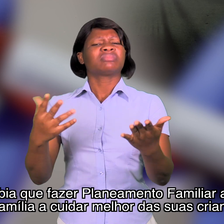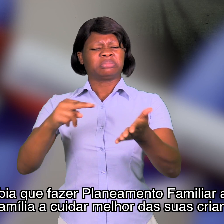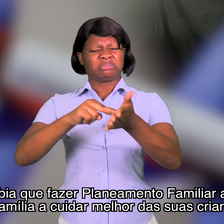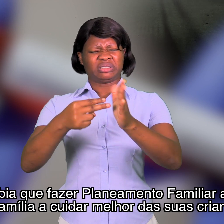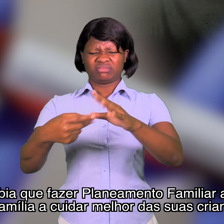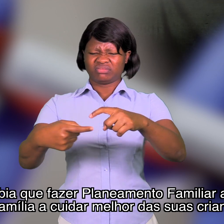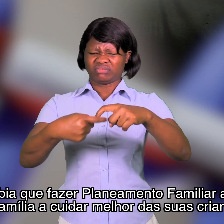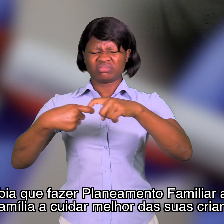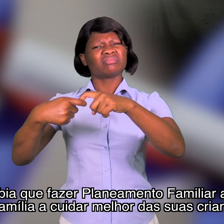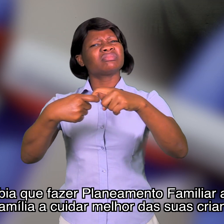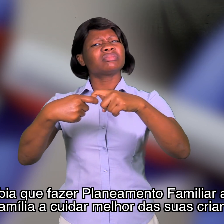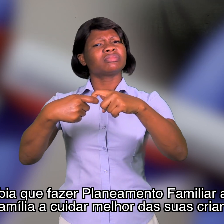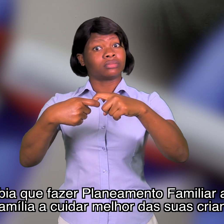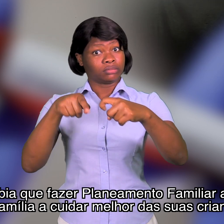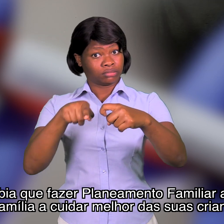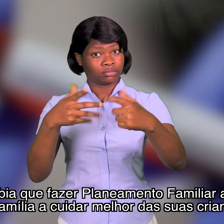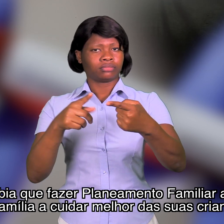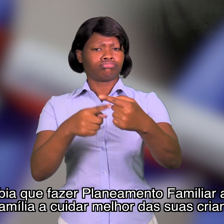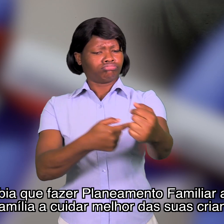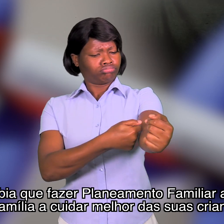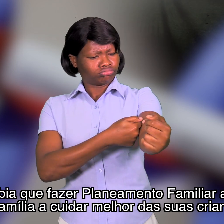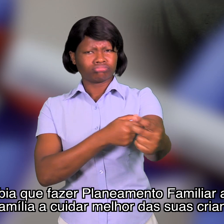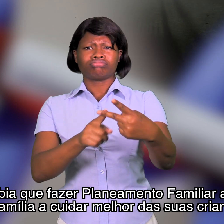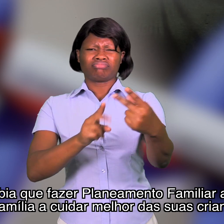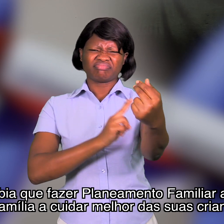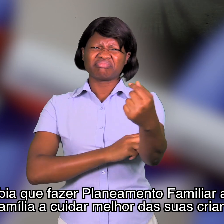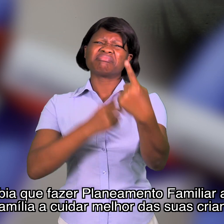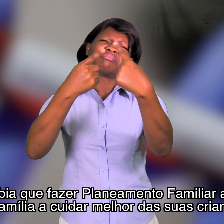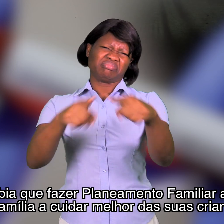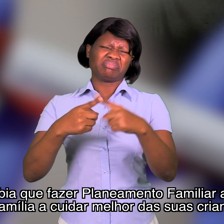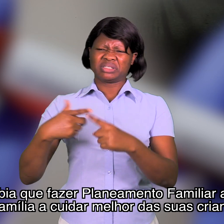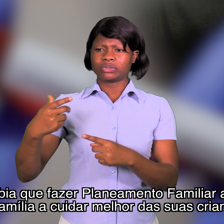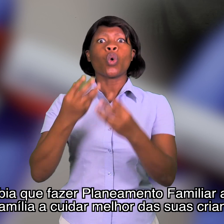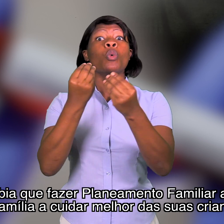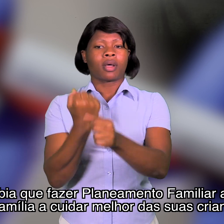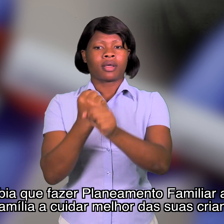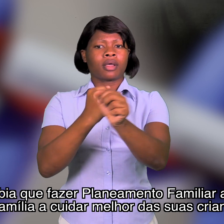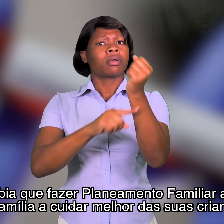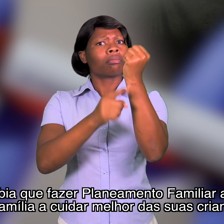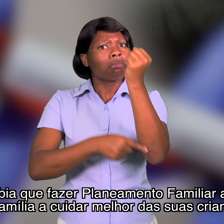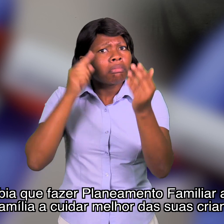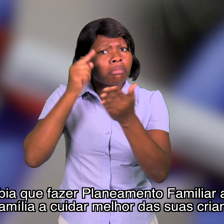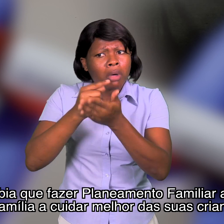Sabia que fazer planeamento familiar ajuda a família a cuidar melhor das suas crianças?